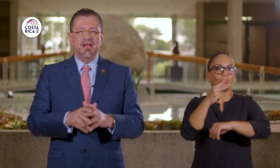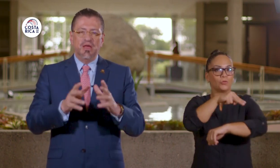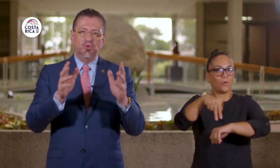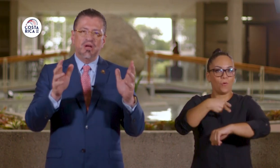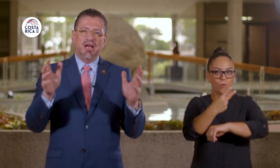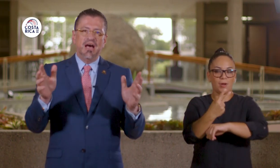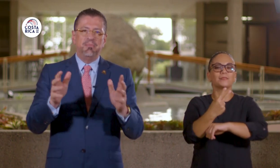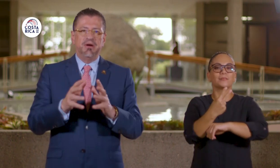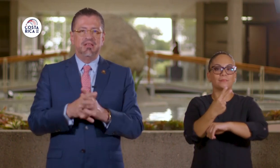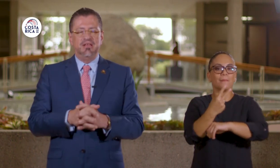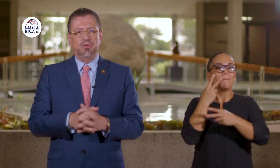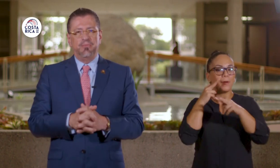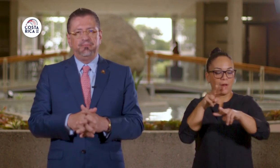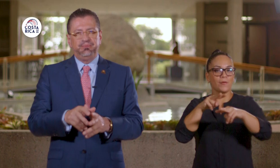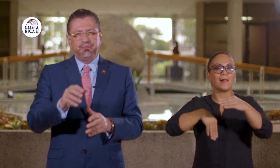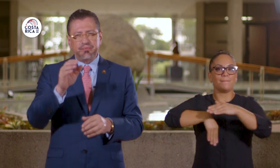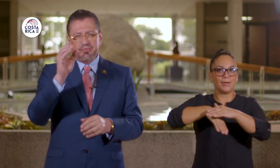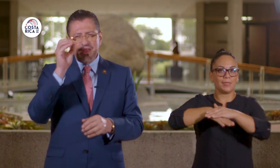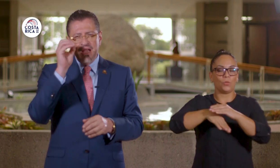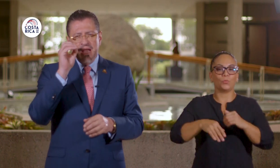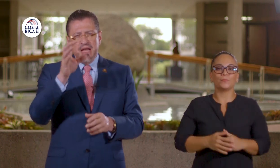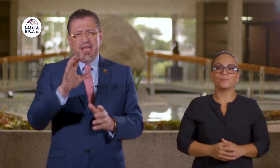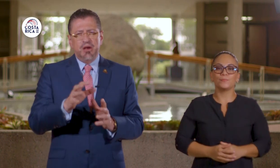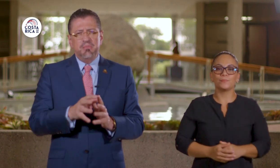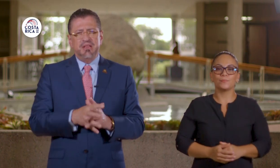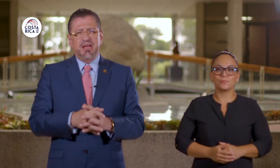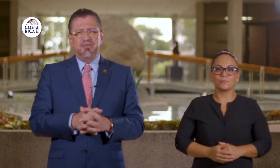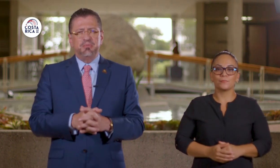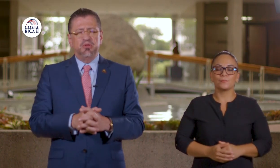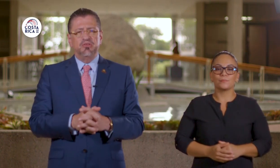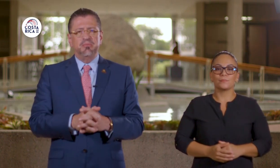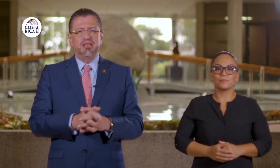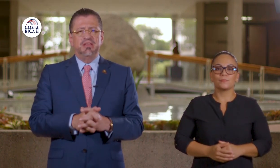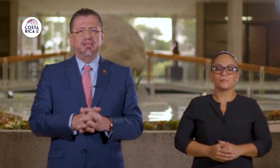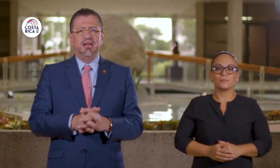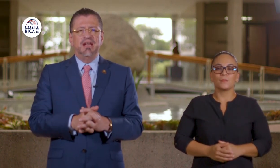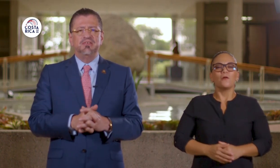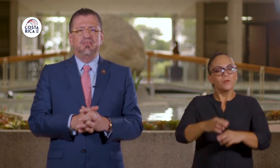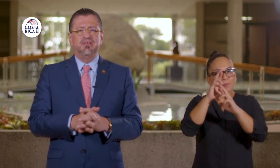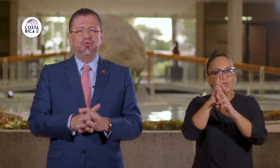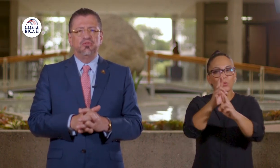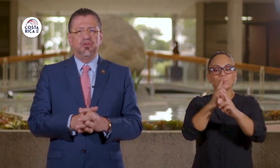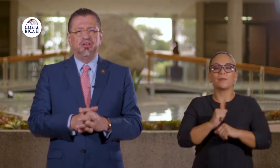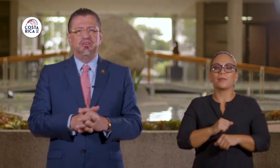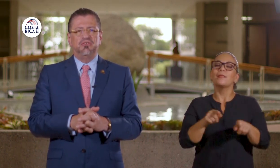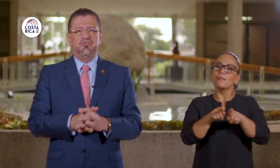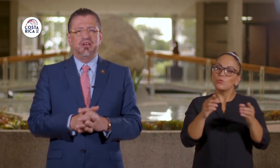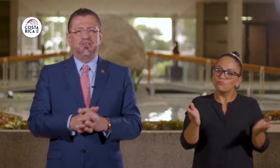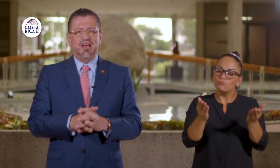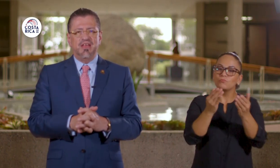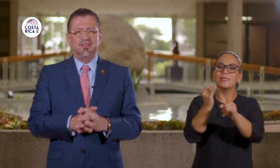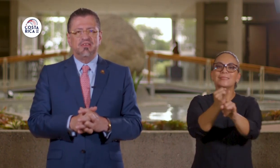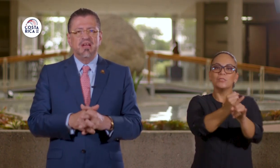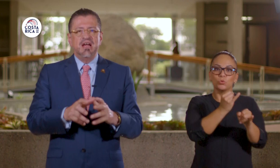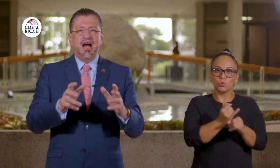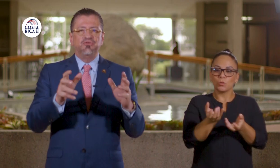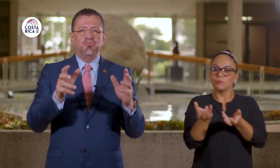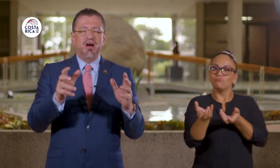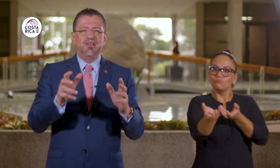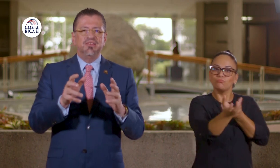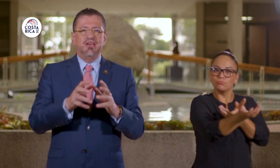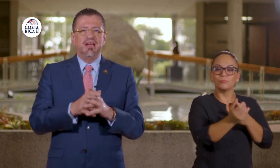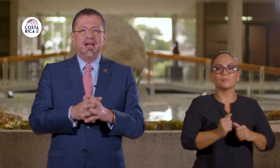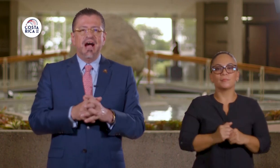2 horas que dura cada partido. Quiero invitar respetuosamente a las instituciones descentralizadas